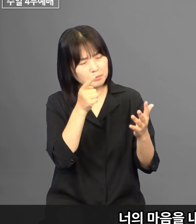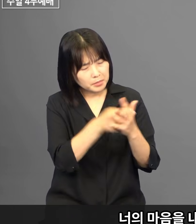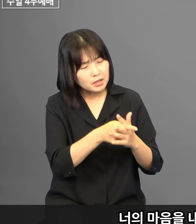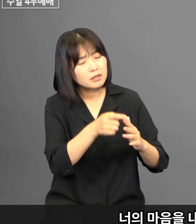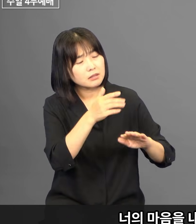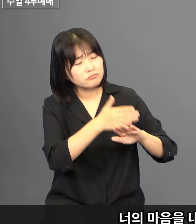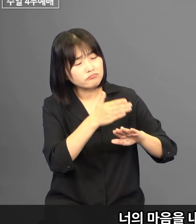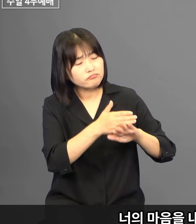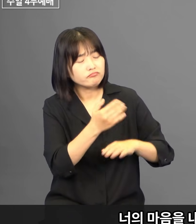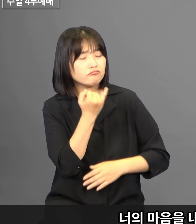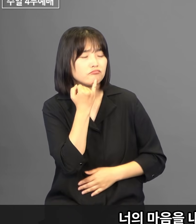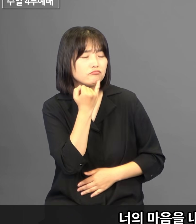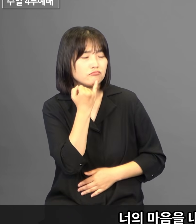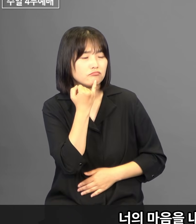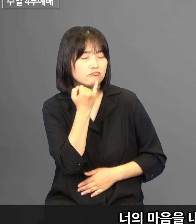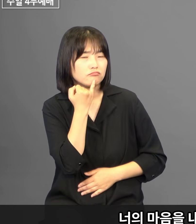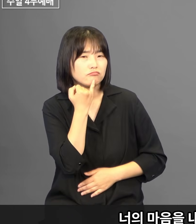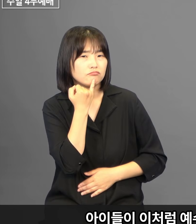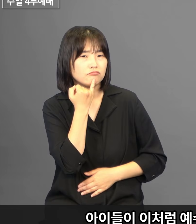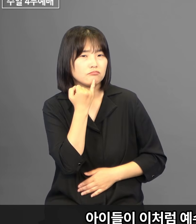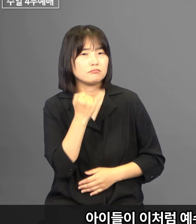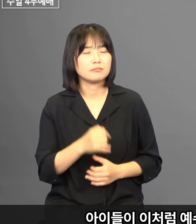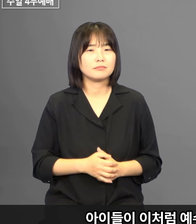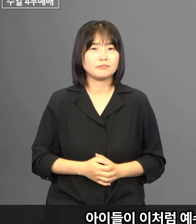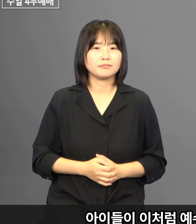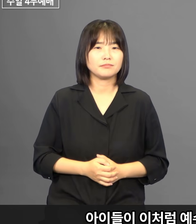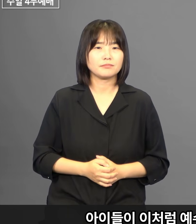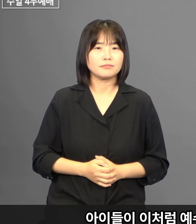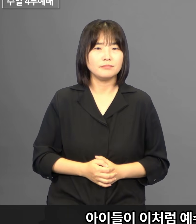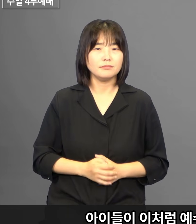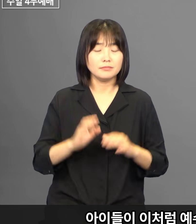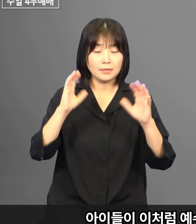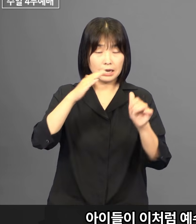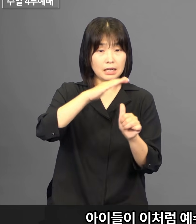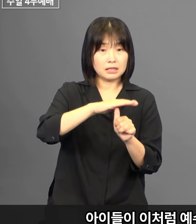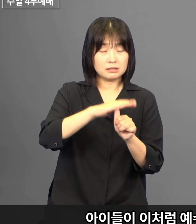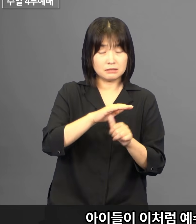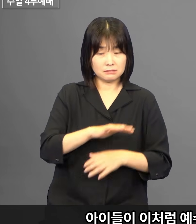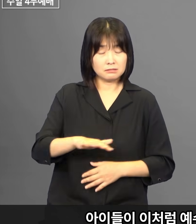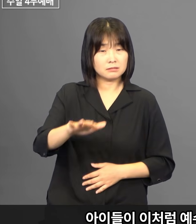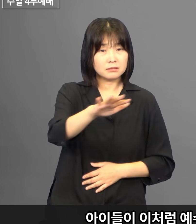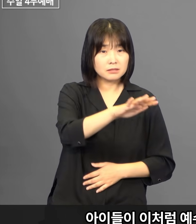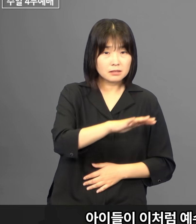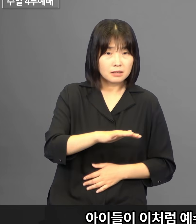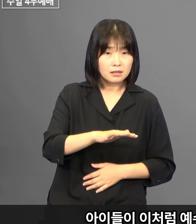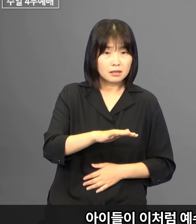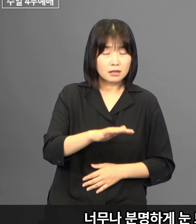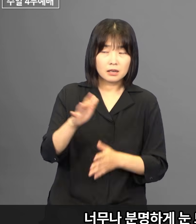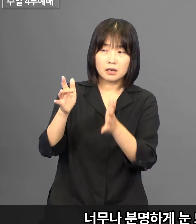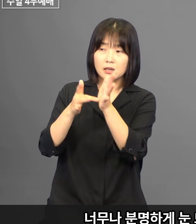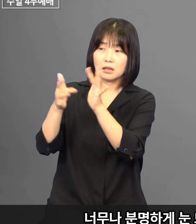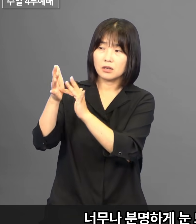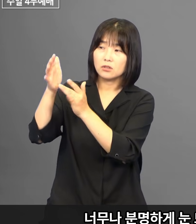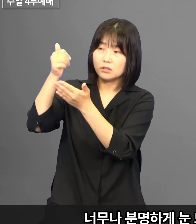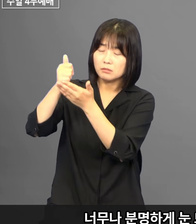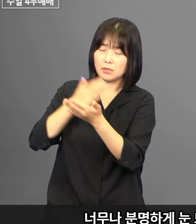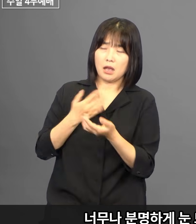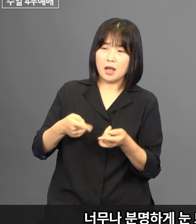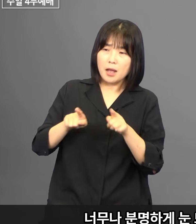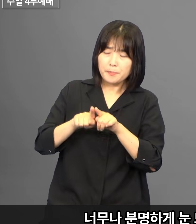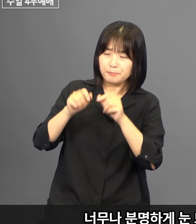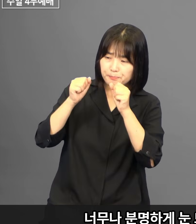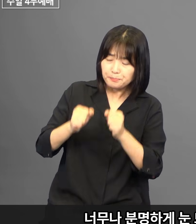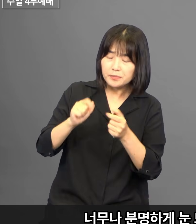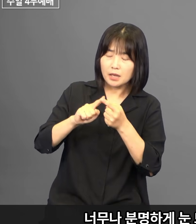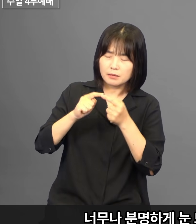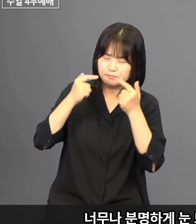고맙다. 괜찮아. 아이들이 이처럼 예수님이 자기와 함께 계신 것을 너무나 분명하게